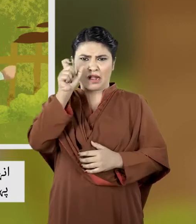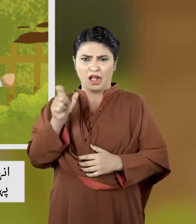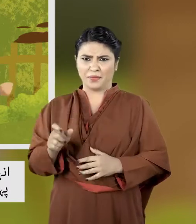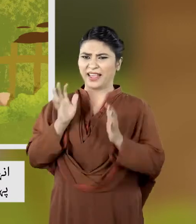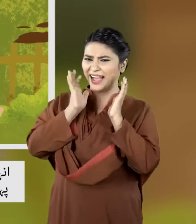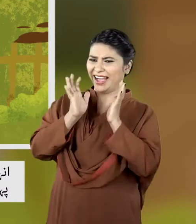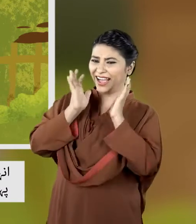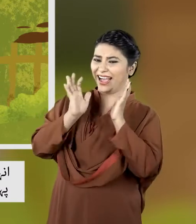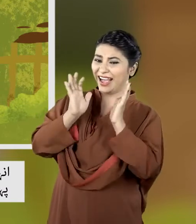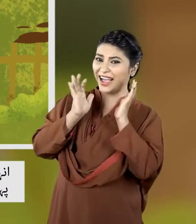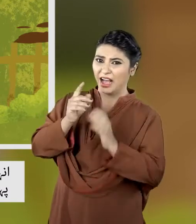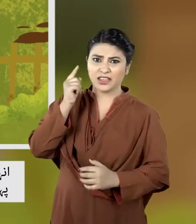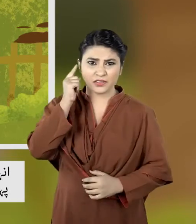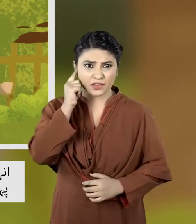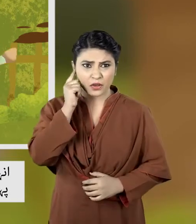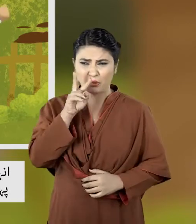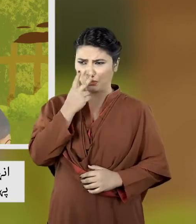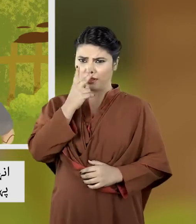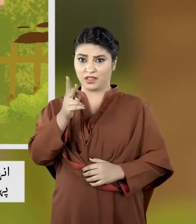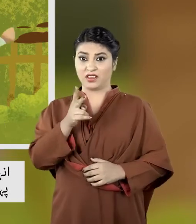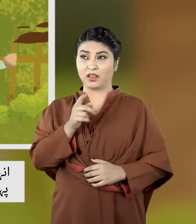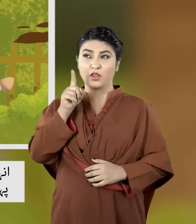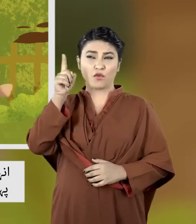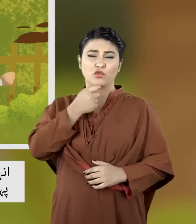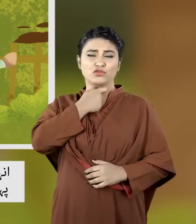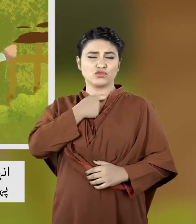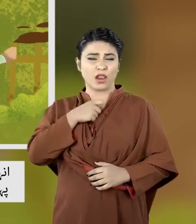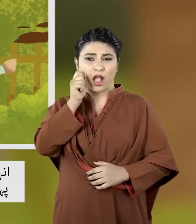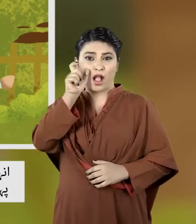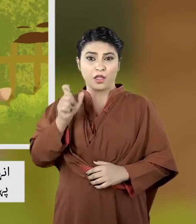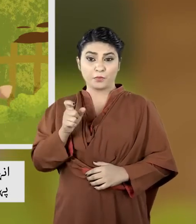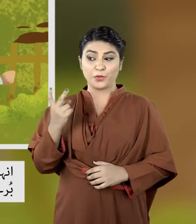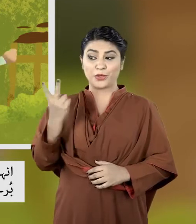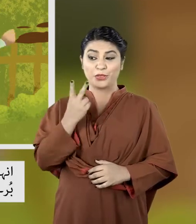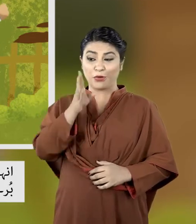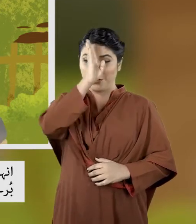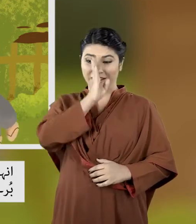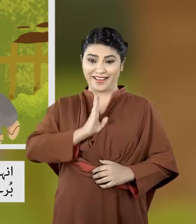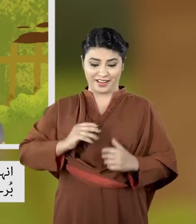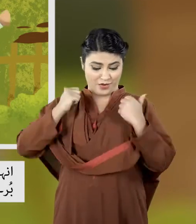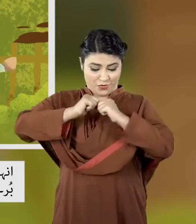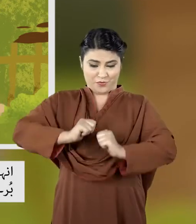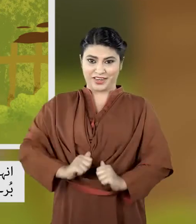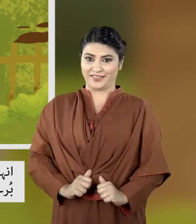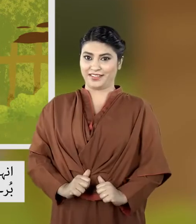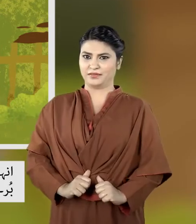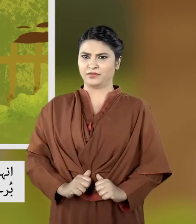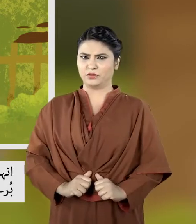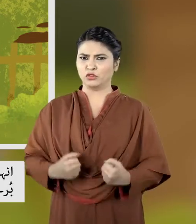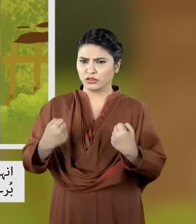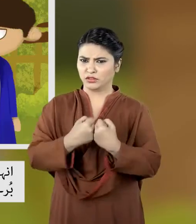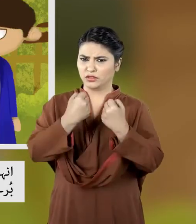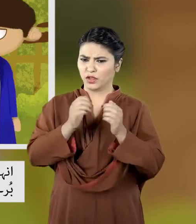انہوں نے دیکھا کہ وہی چال باز 2 رنگ کا کوٹ پہنے ہوئے تھا۔ انہوں نے لڑائی روک دی اور چال باز سے